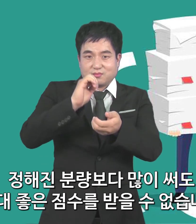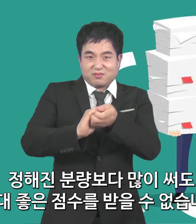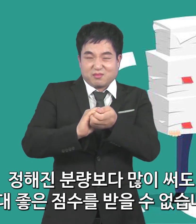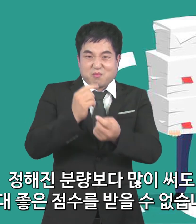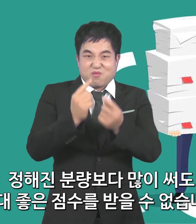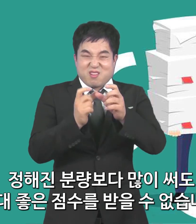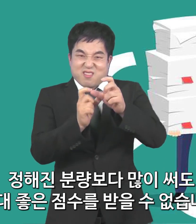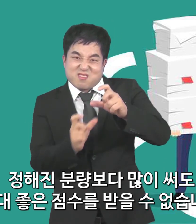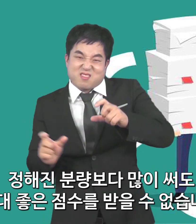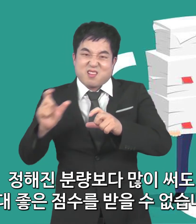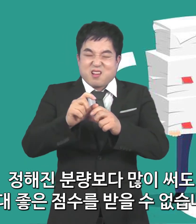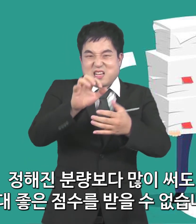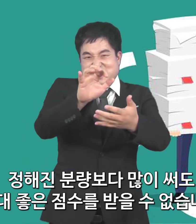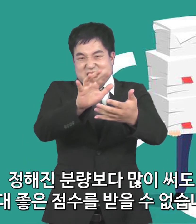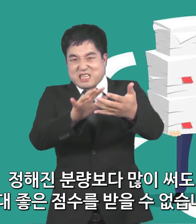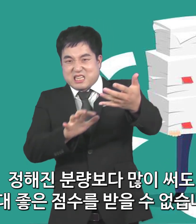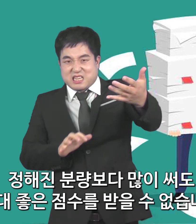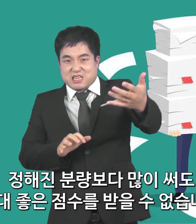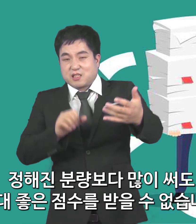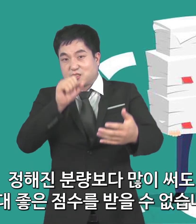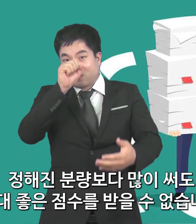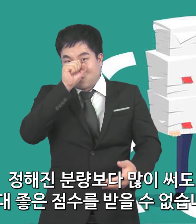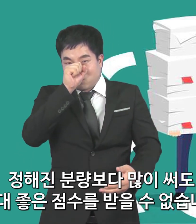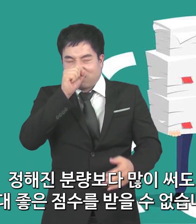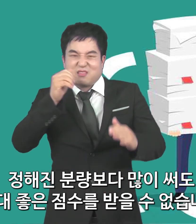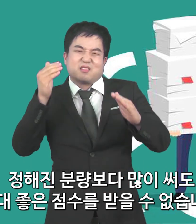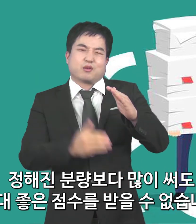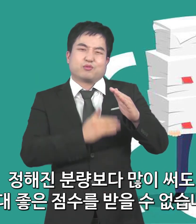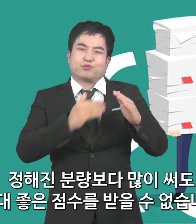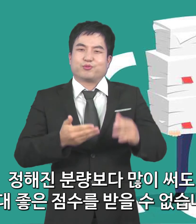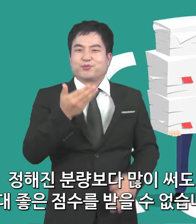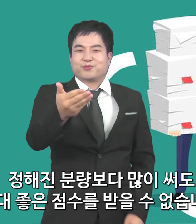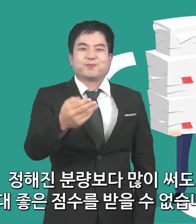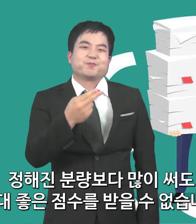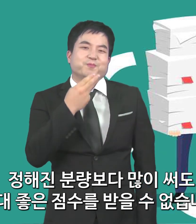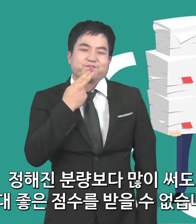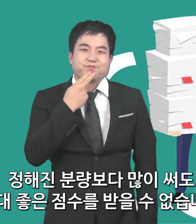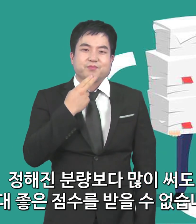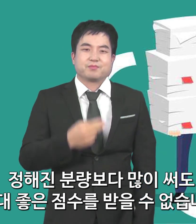정해진 분량보다 많이 써도 절대 좋은 점수를 받을 수 없습니다.